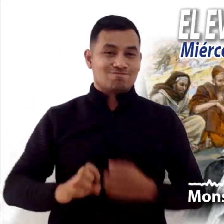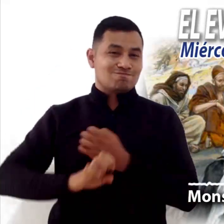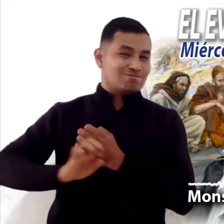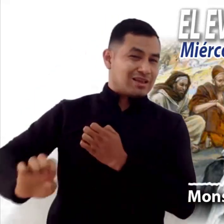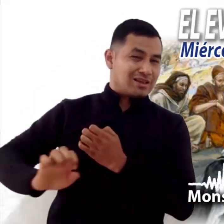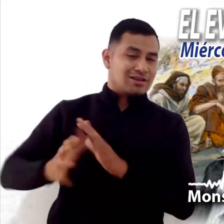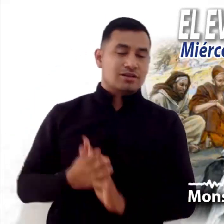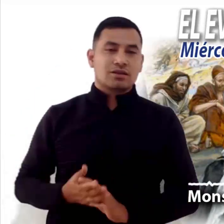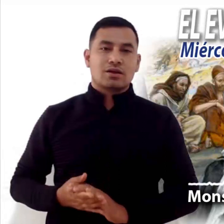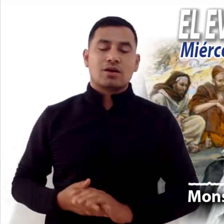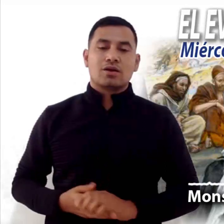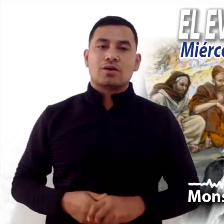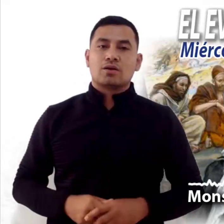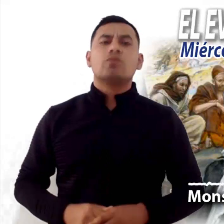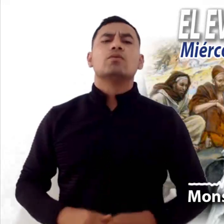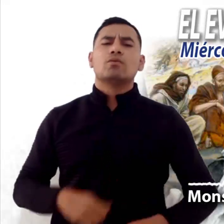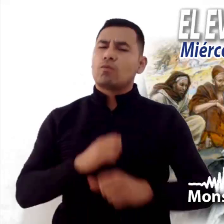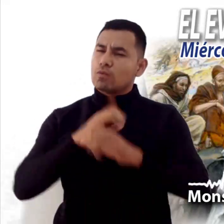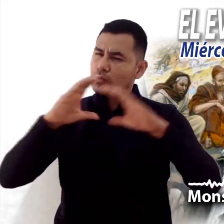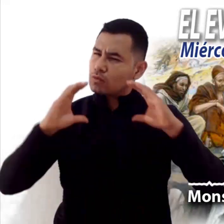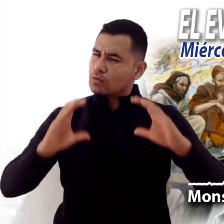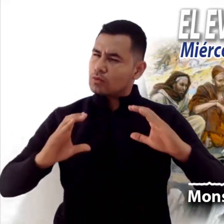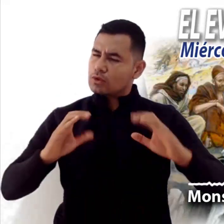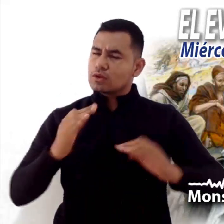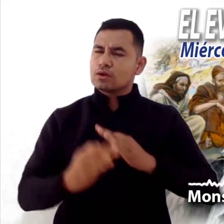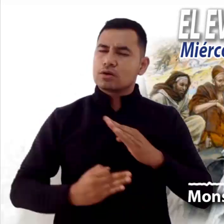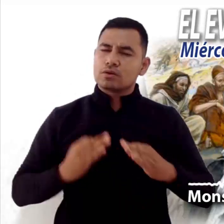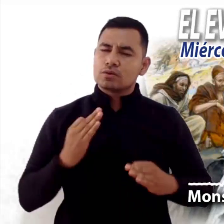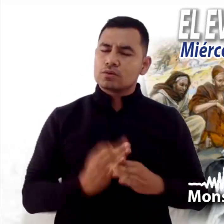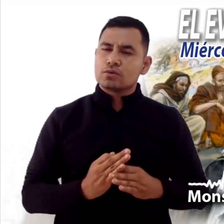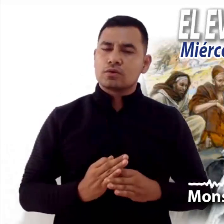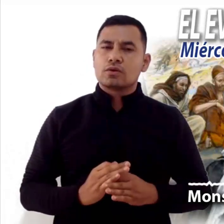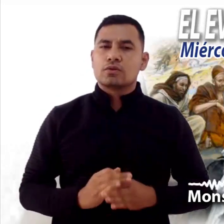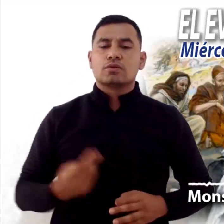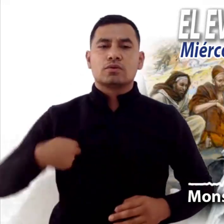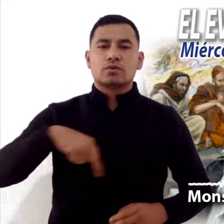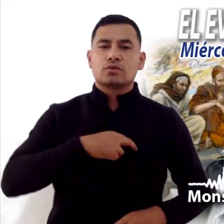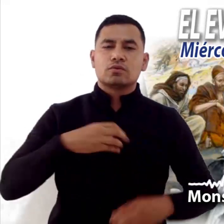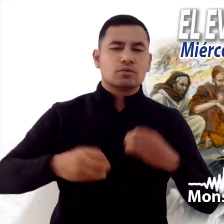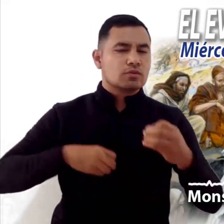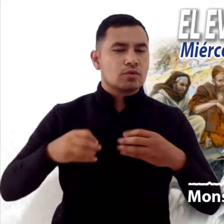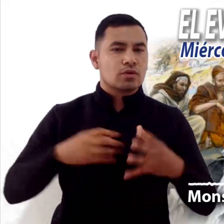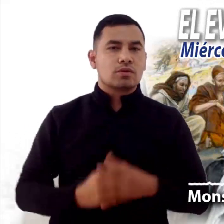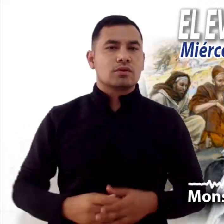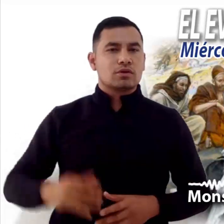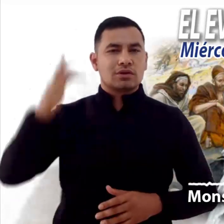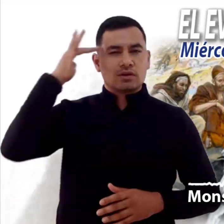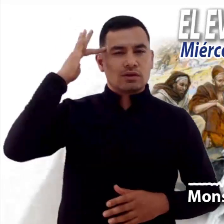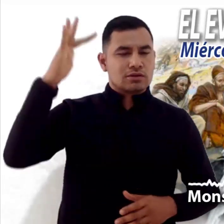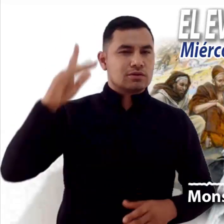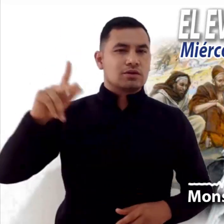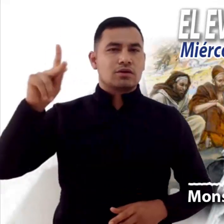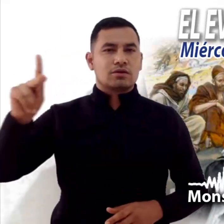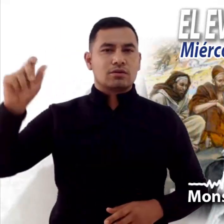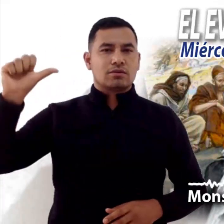la hipocresía y el querer manifestarse como lo que no se es. Pablo le recuerda a los corintios que para poder